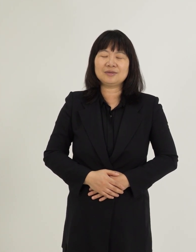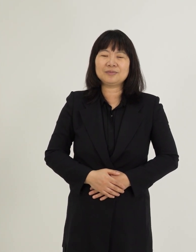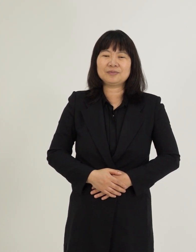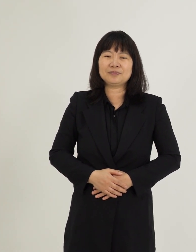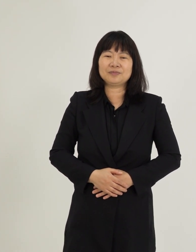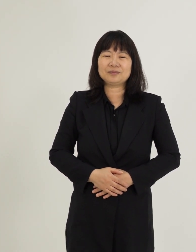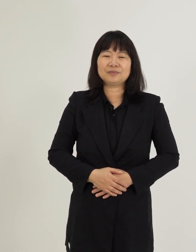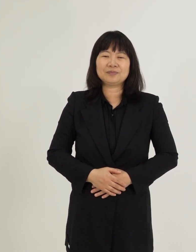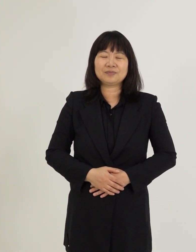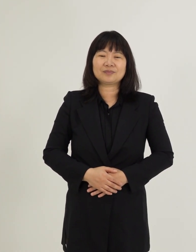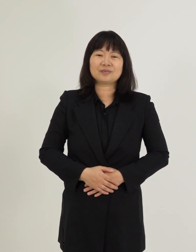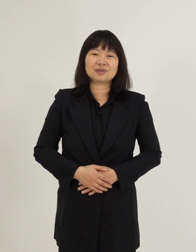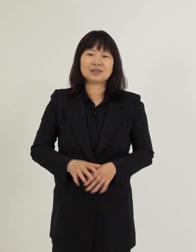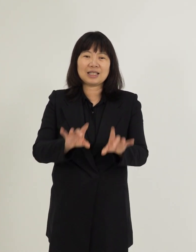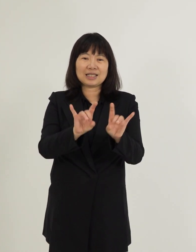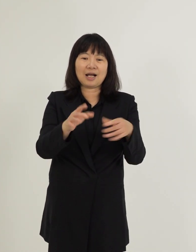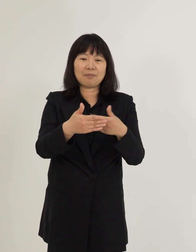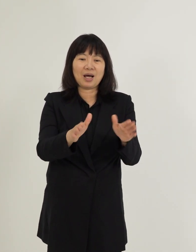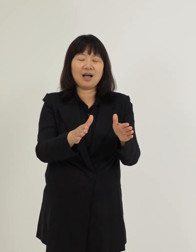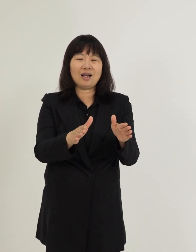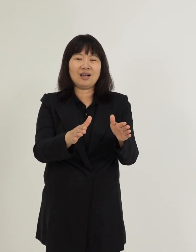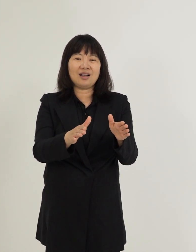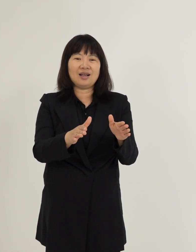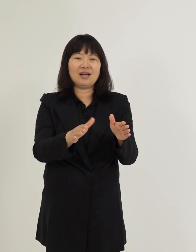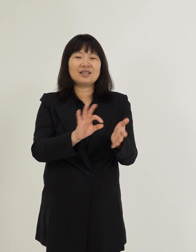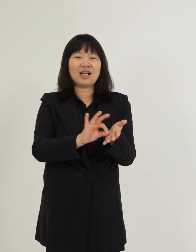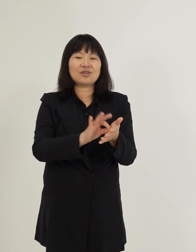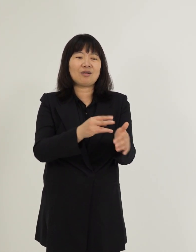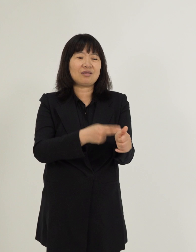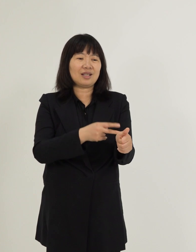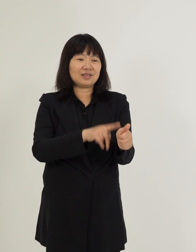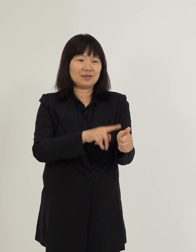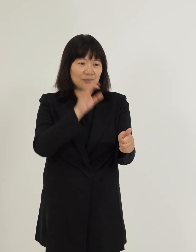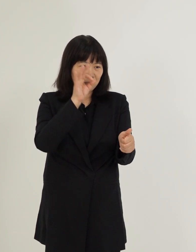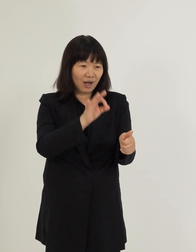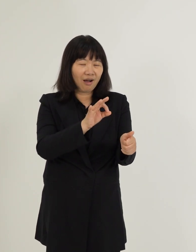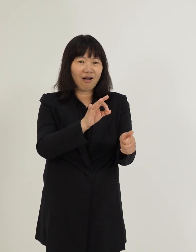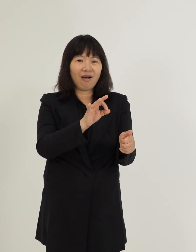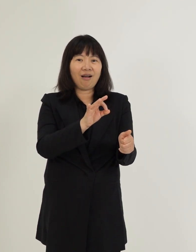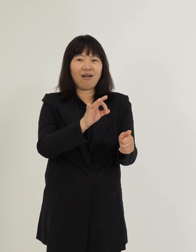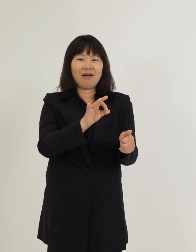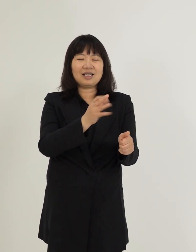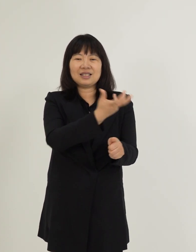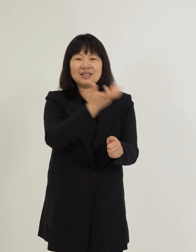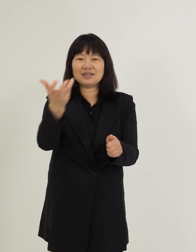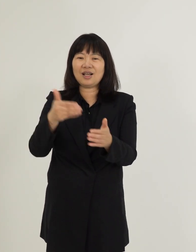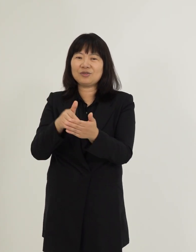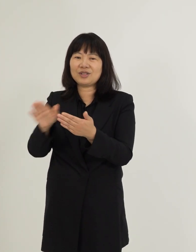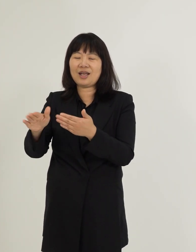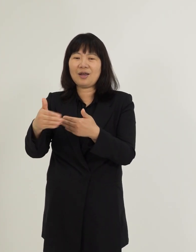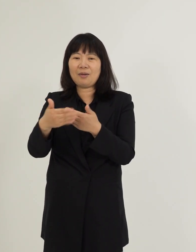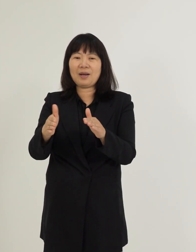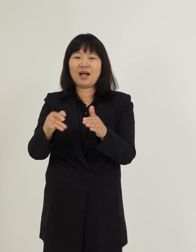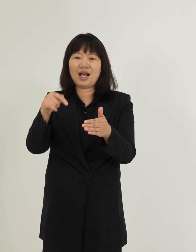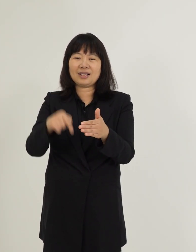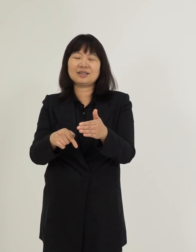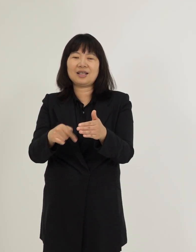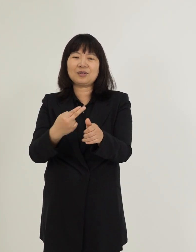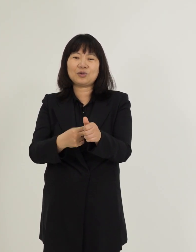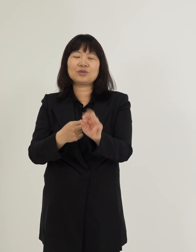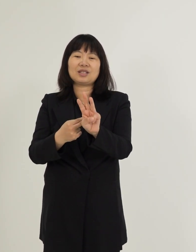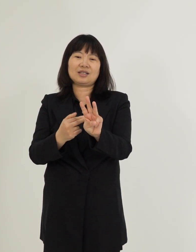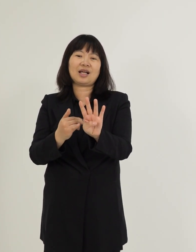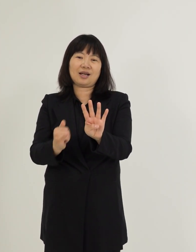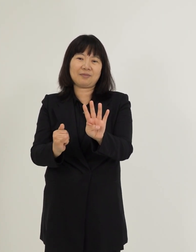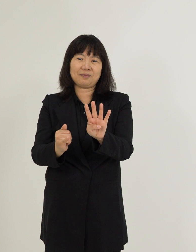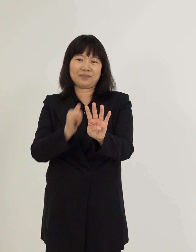그 각방을 쓰던 교수님들이 이 건물에 이사를 해가지고 한 방에 4분씩 교수실을 써요. 지금